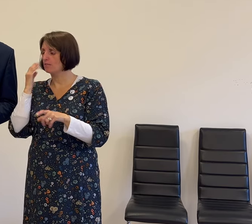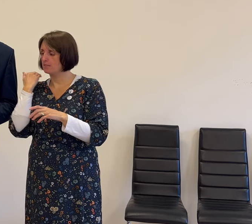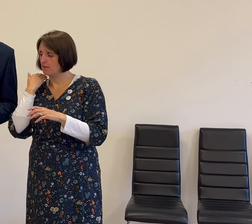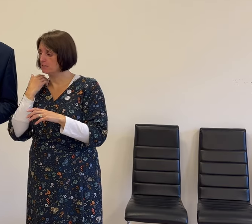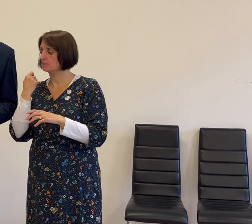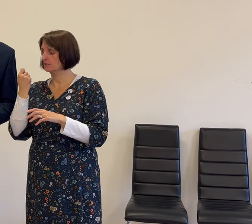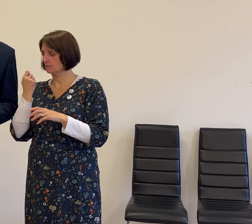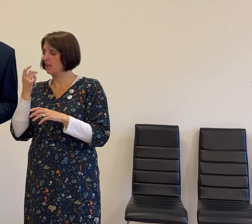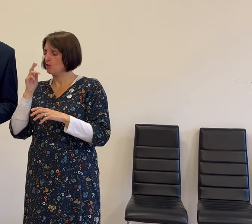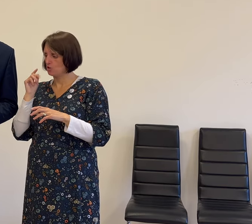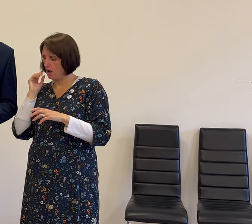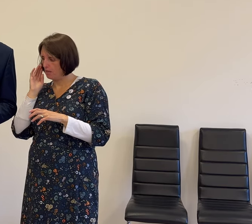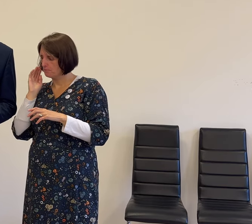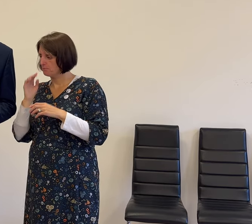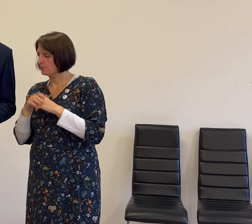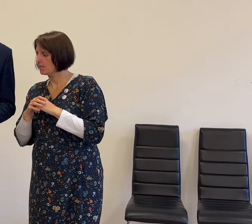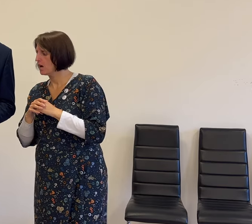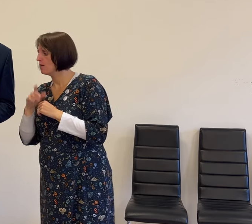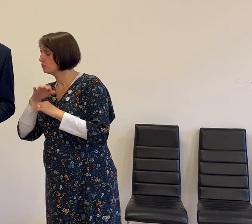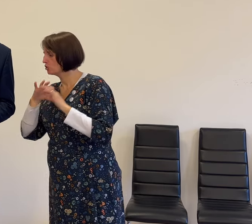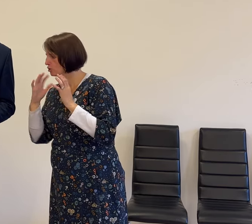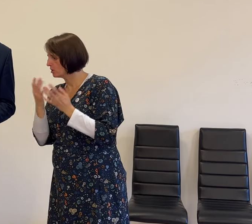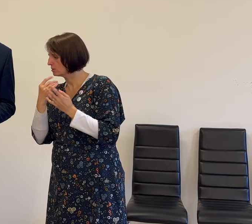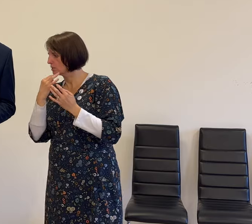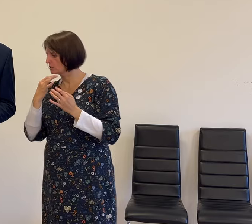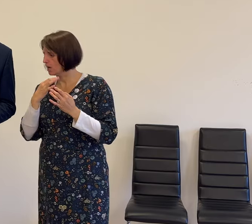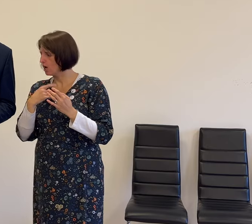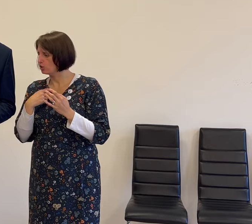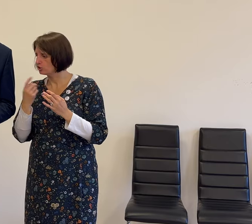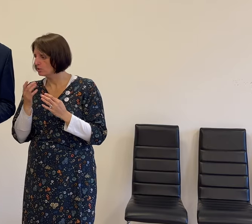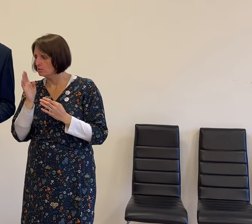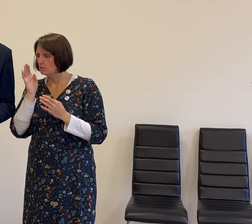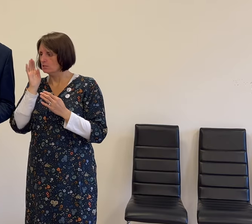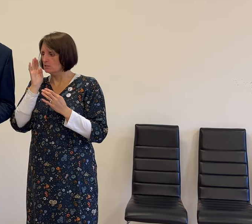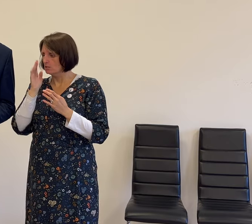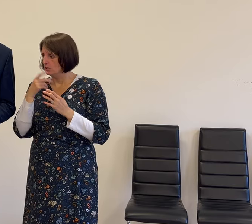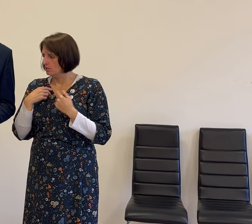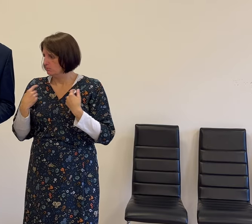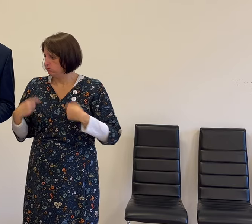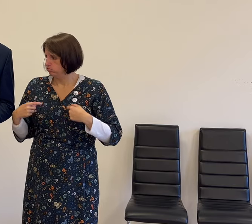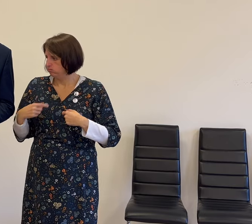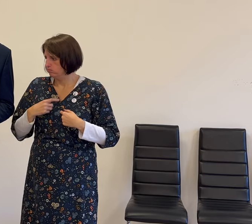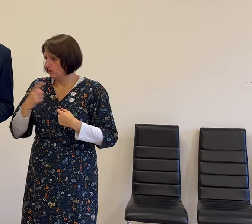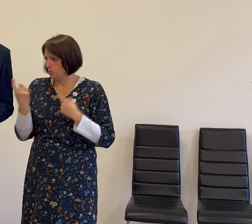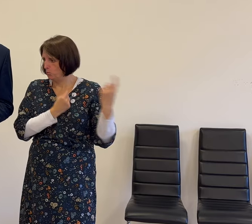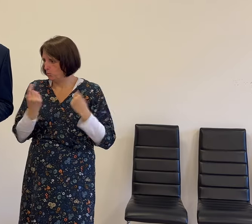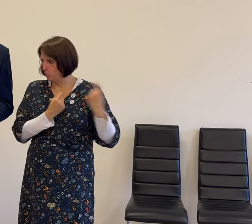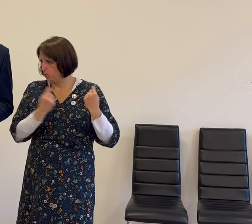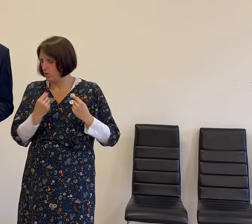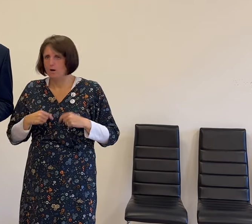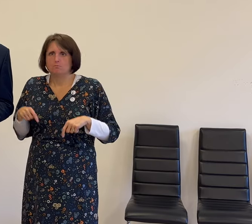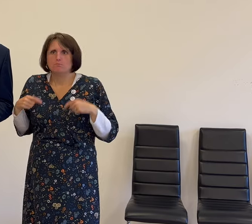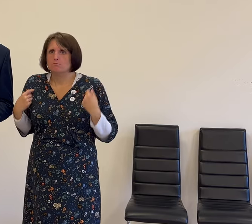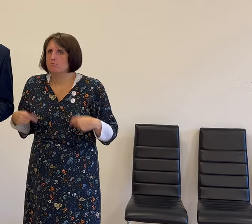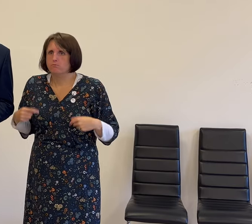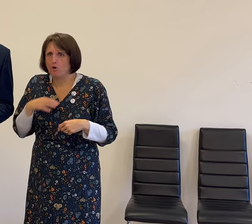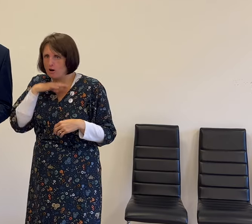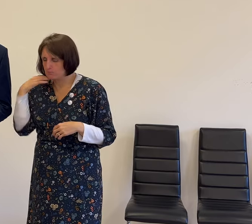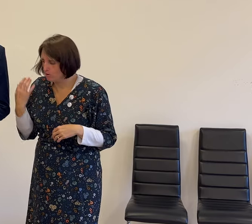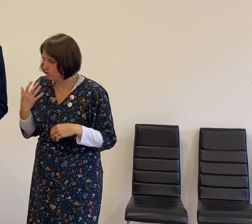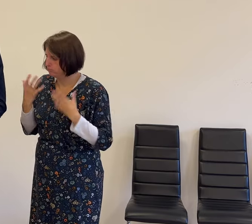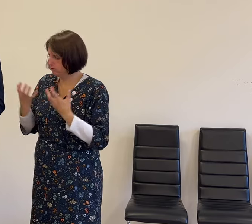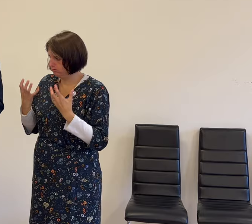slyšel. Všichni izraelští muži, sotva že toho muže uviděli, dali se před ním na útěk a velmi se báli.